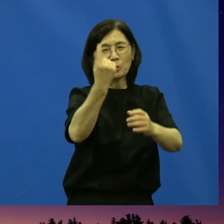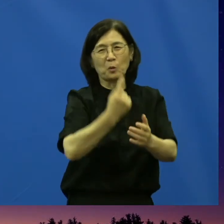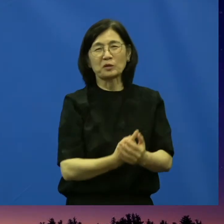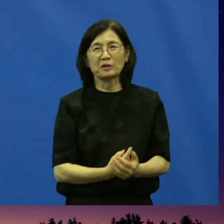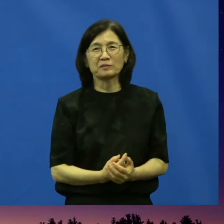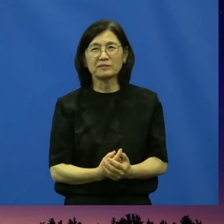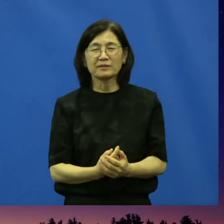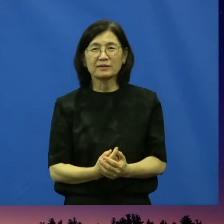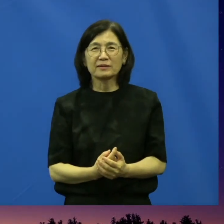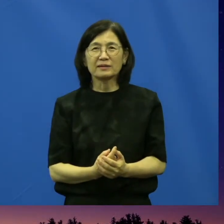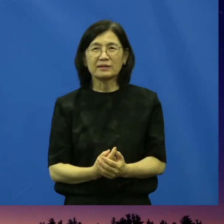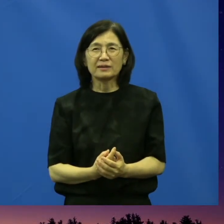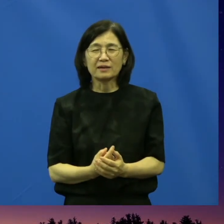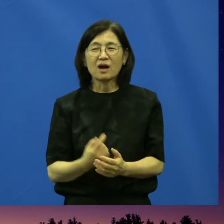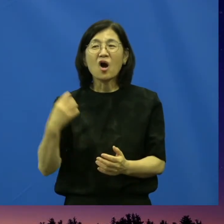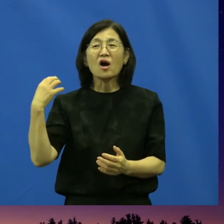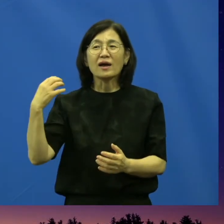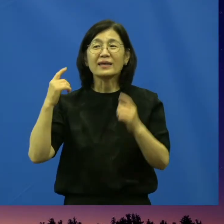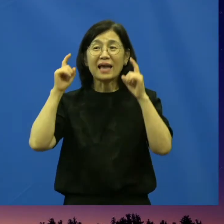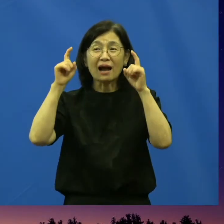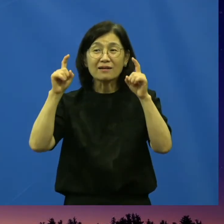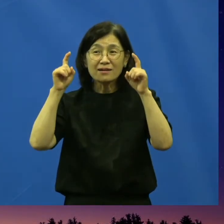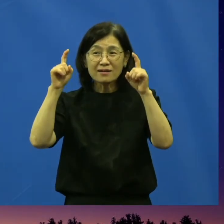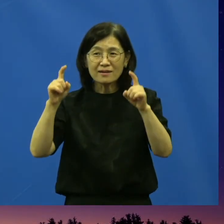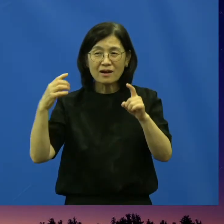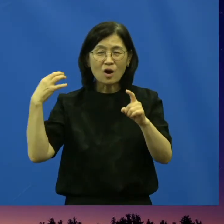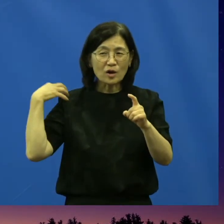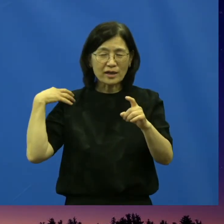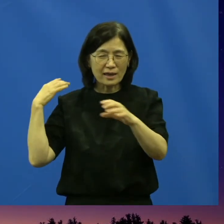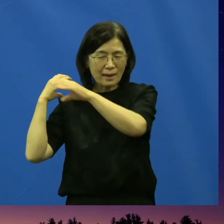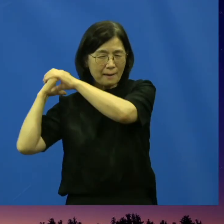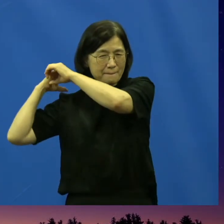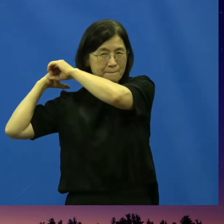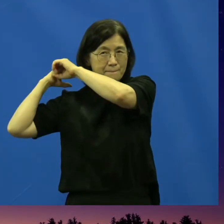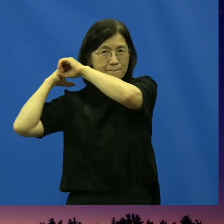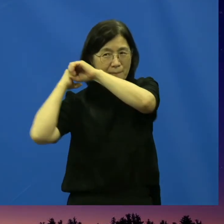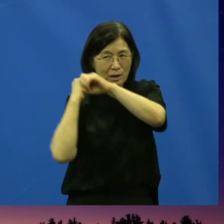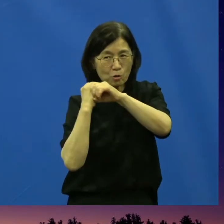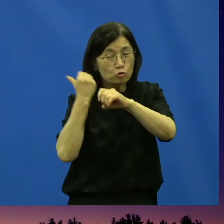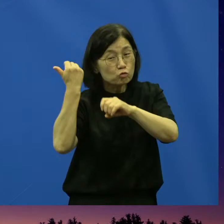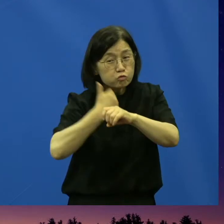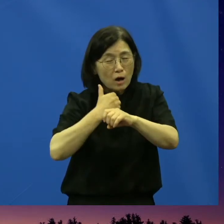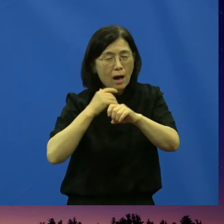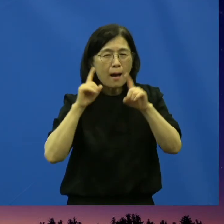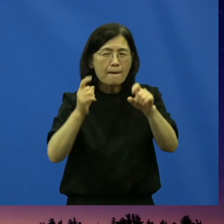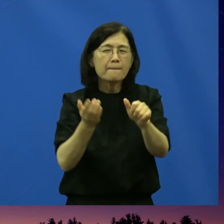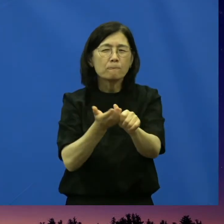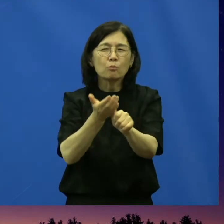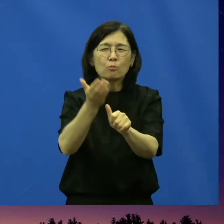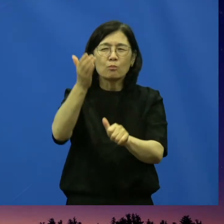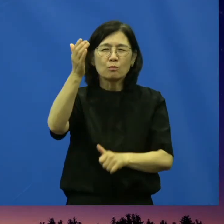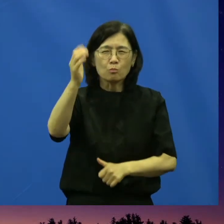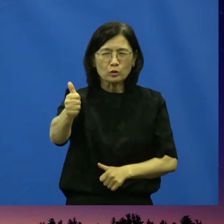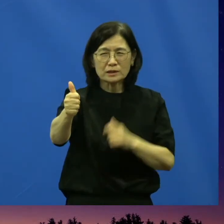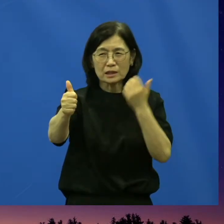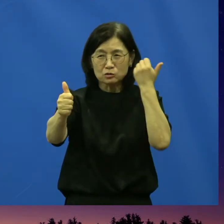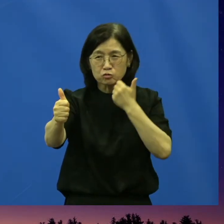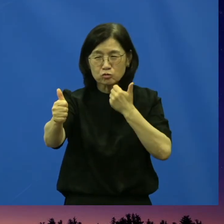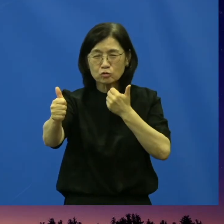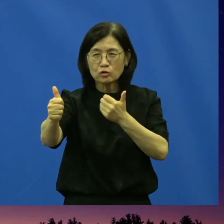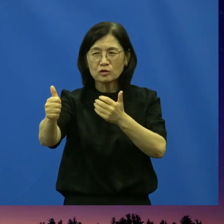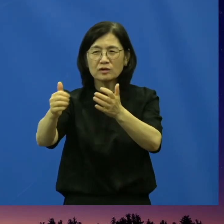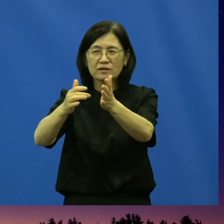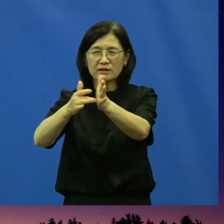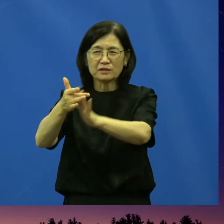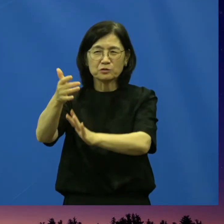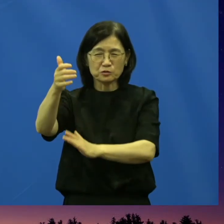단어와 같은 거예요. 어깨에 메고, 양을 어깨에 메고. 누가요? 목자가. 그 목자가 누구죠? 주님이시죠.